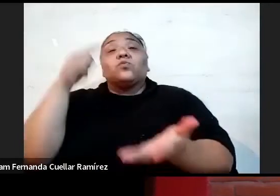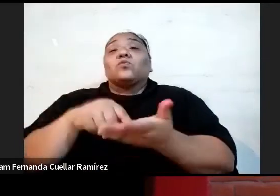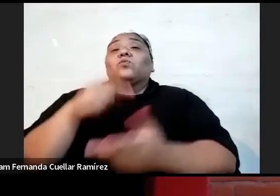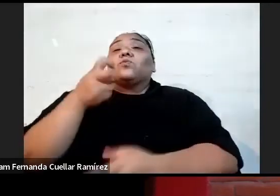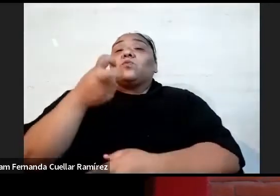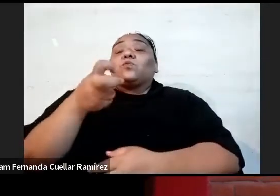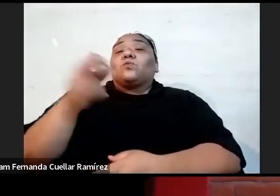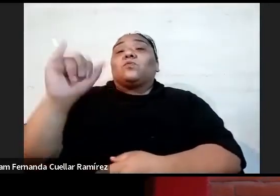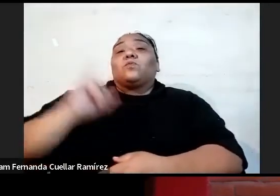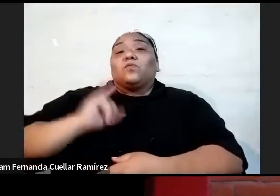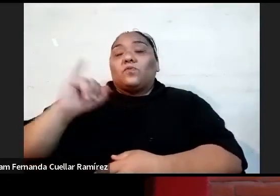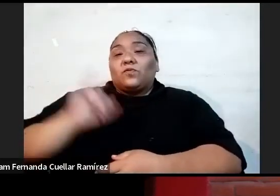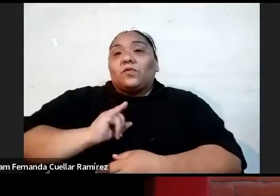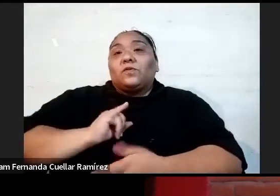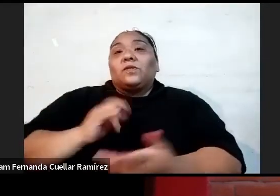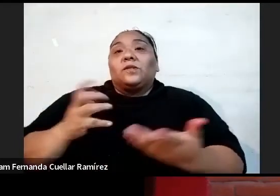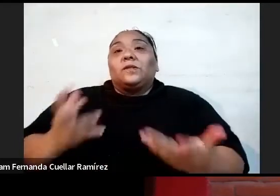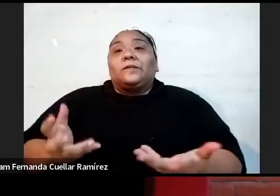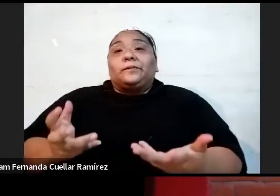interesante.